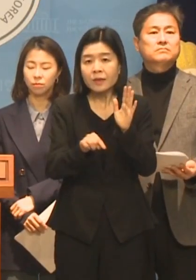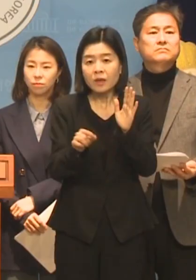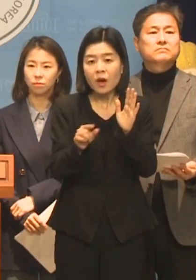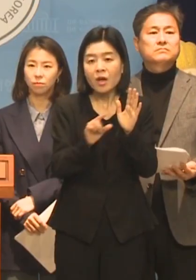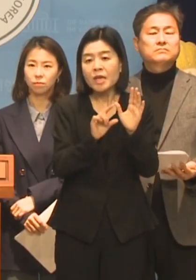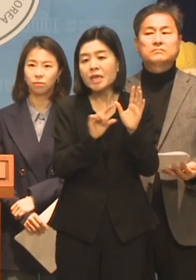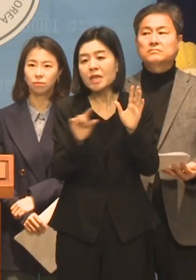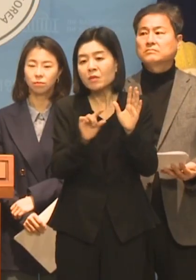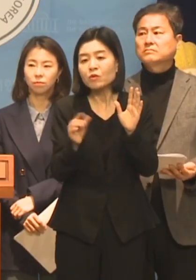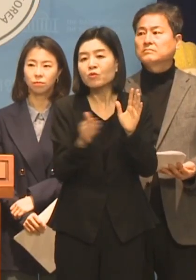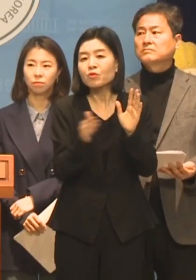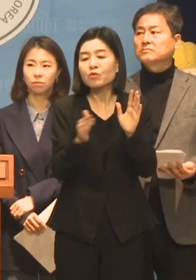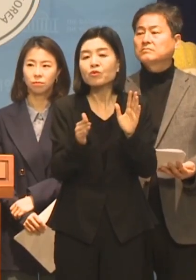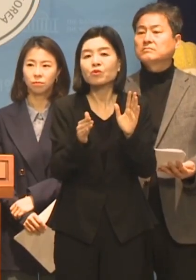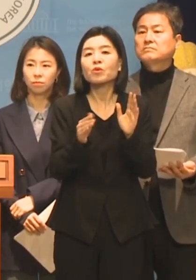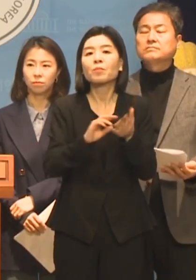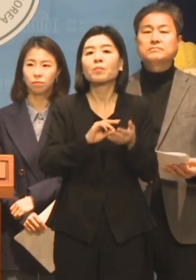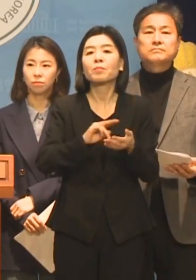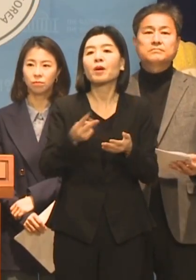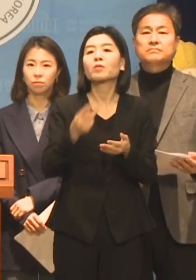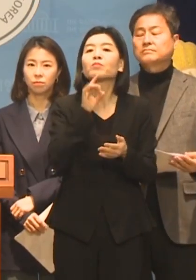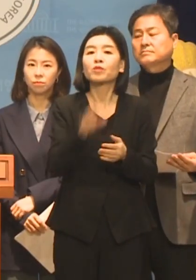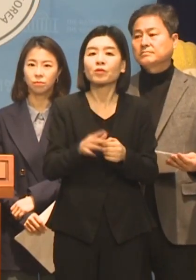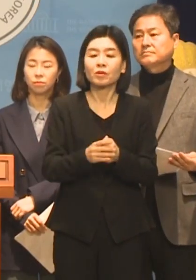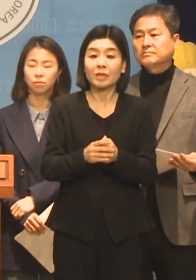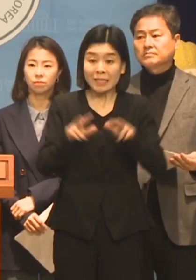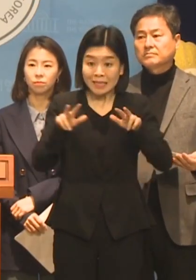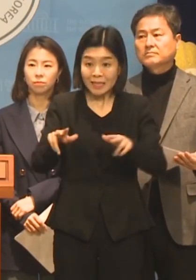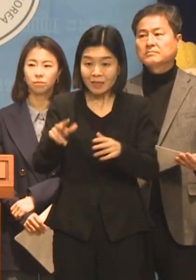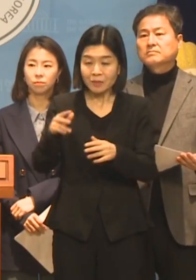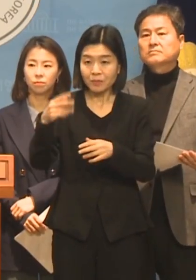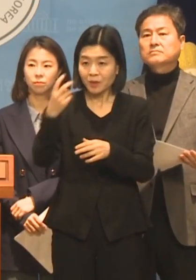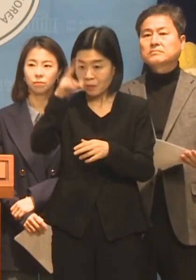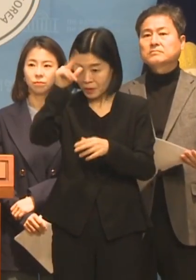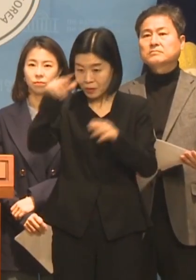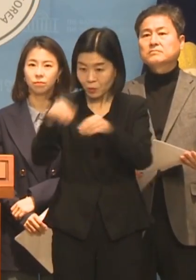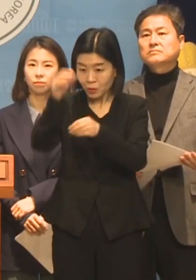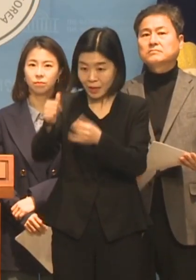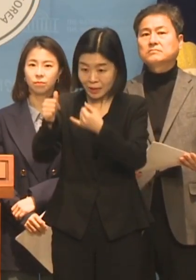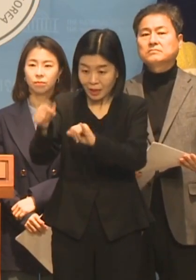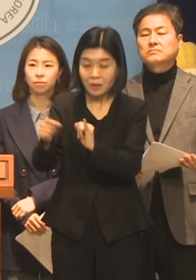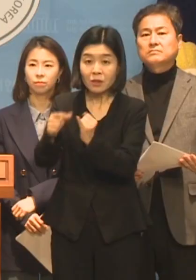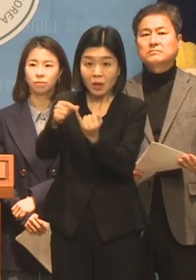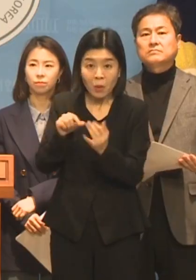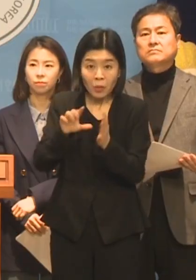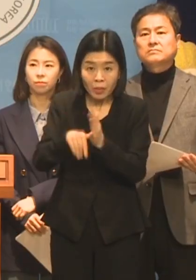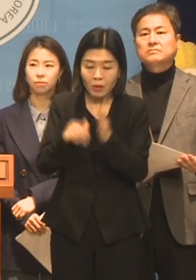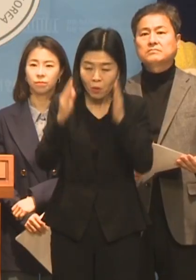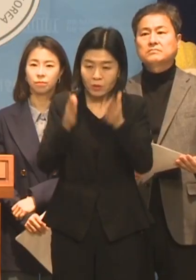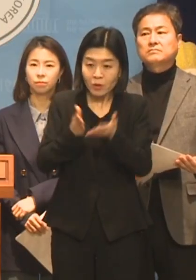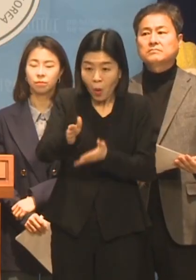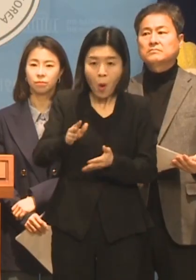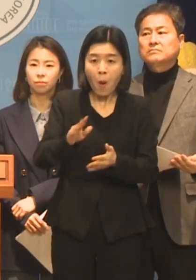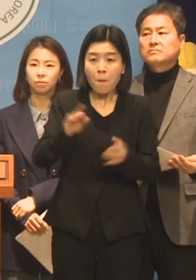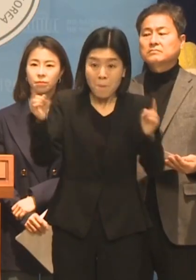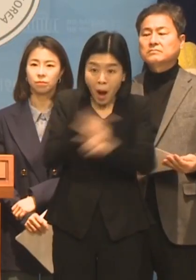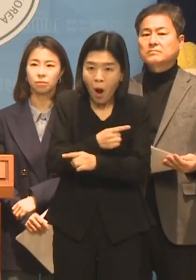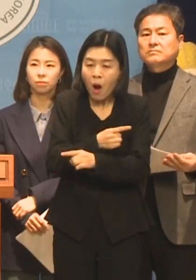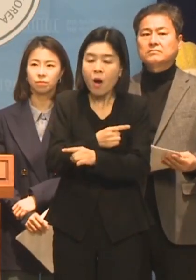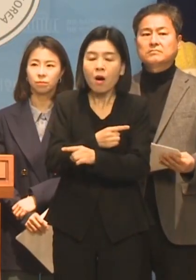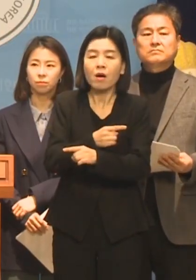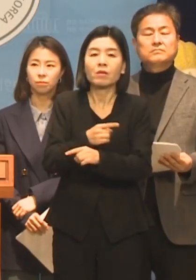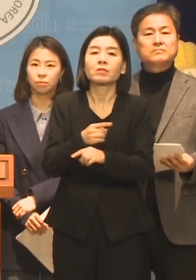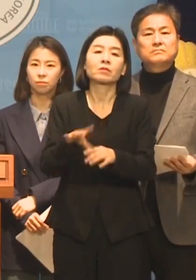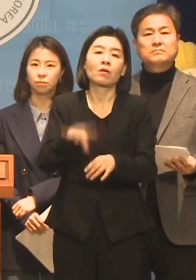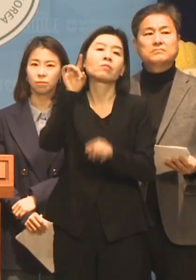심 총장 자녀 채용 과정에서 전공 분야 자체를 변경한 것과는 본질적으로 다릅니다. 더군다나